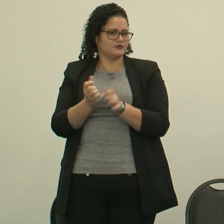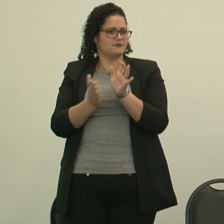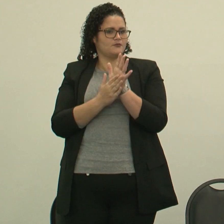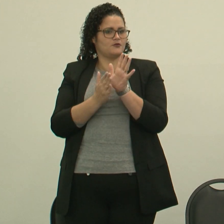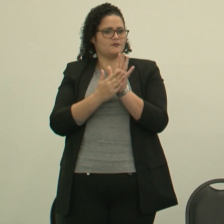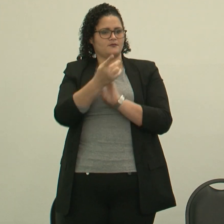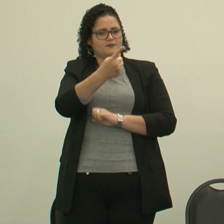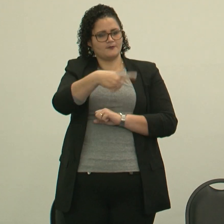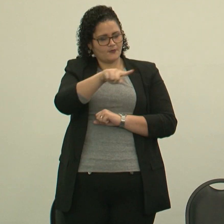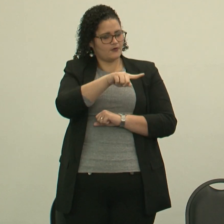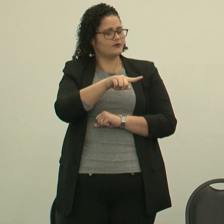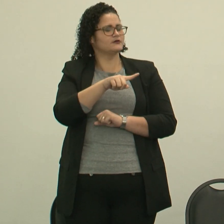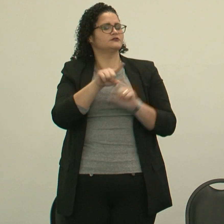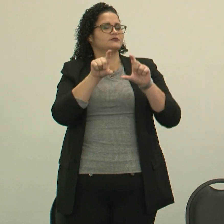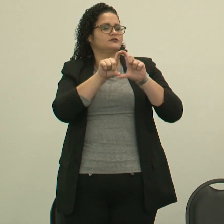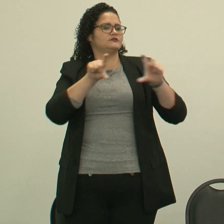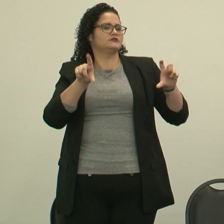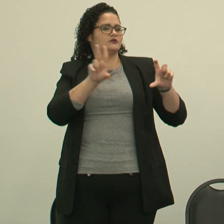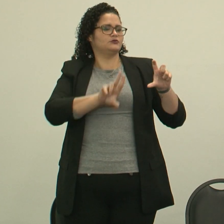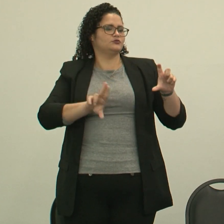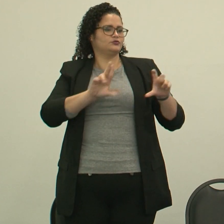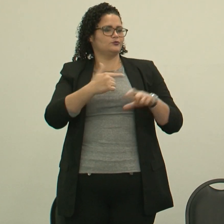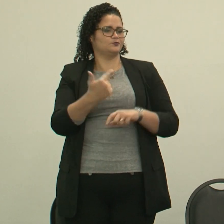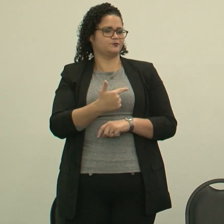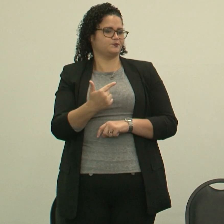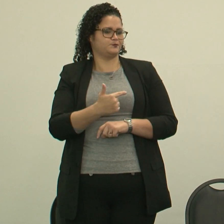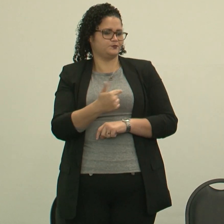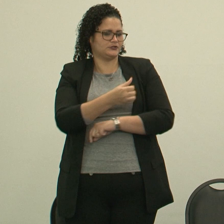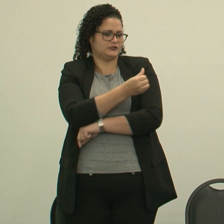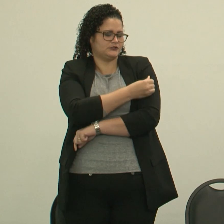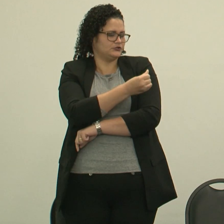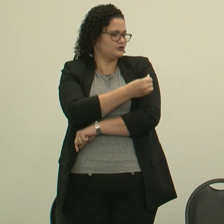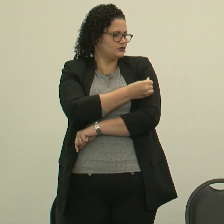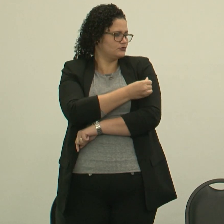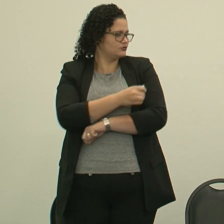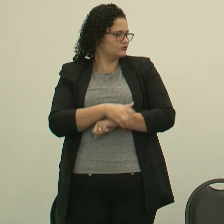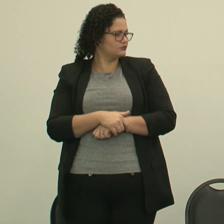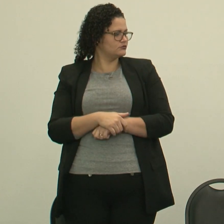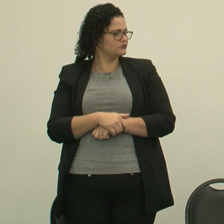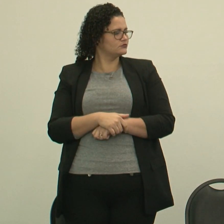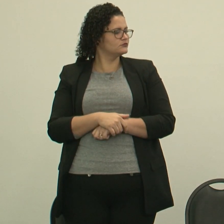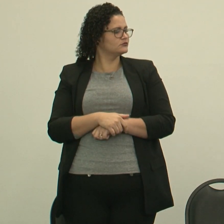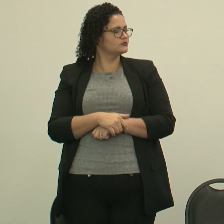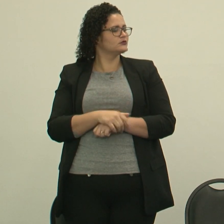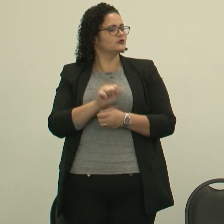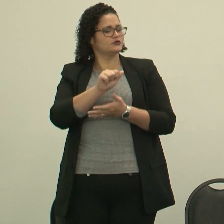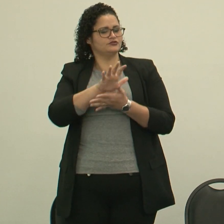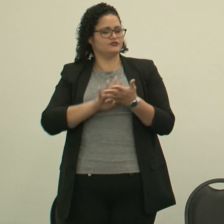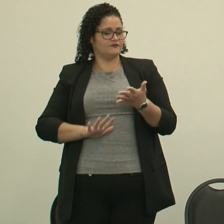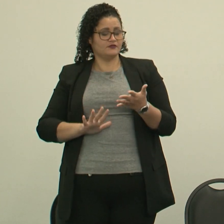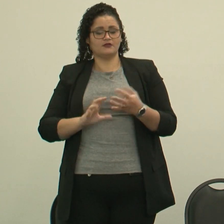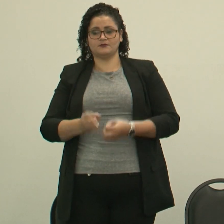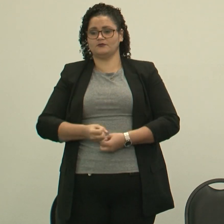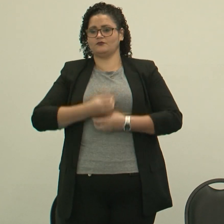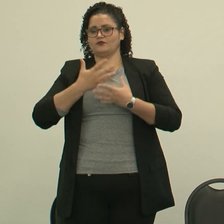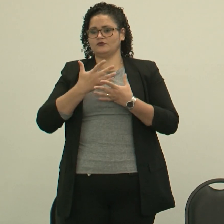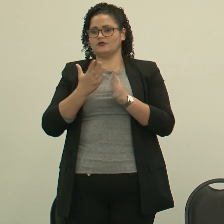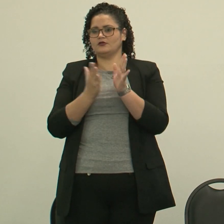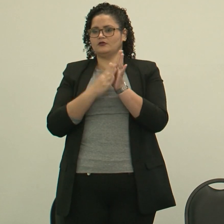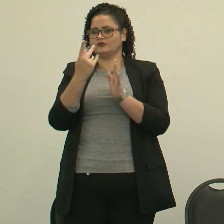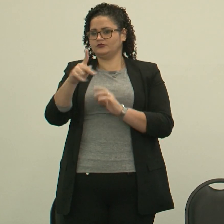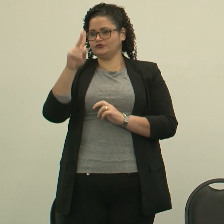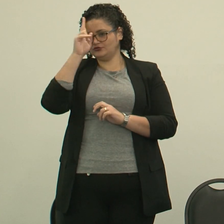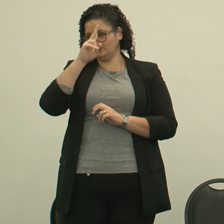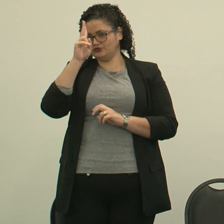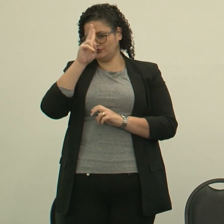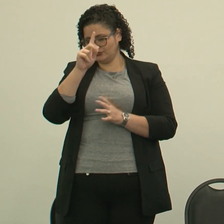proposta, então, deles, usando essa tirinha numa turma de 6º ano e que culminaria numa atividade em que eles produziriam as próprias